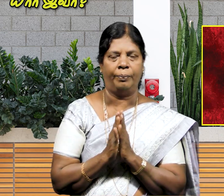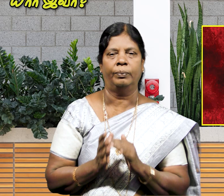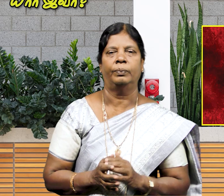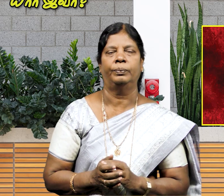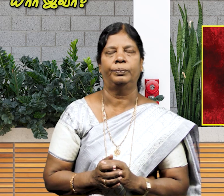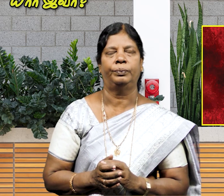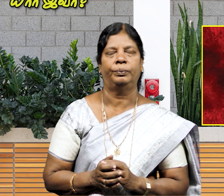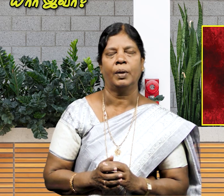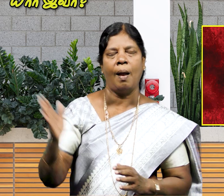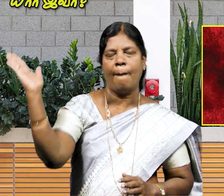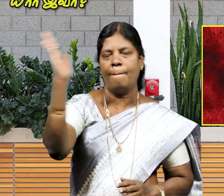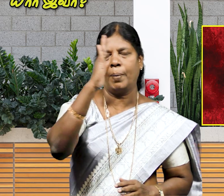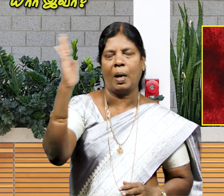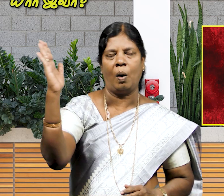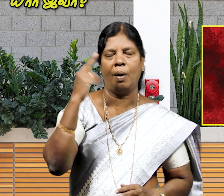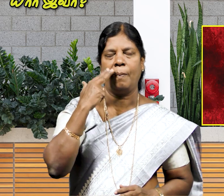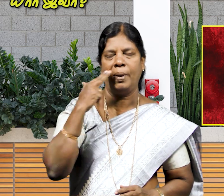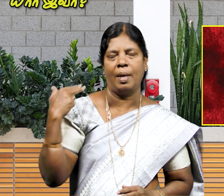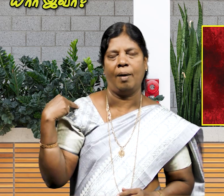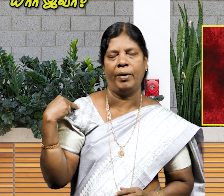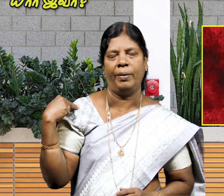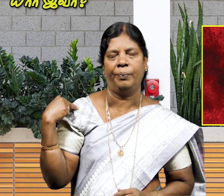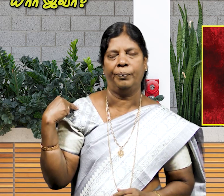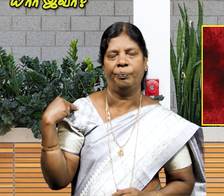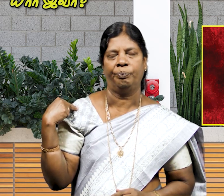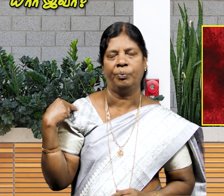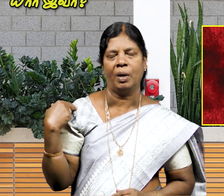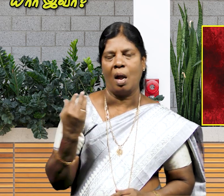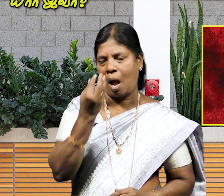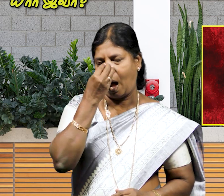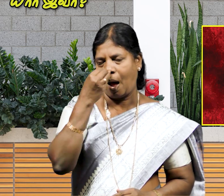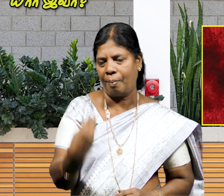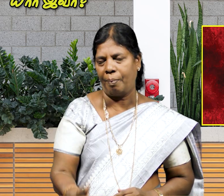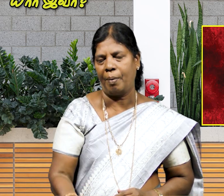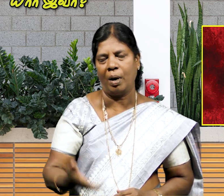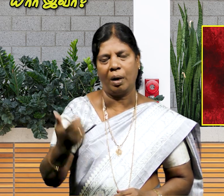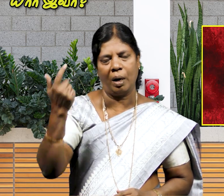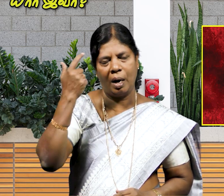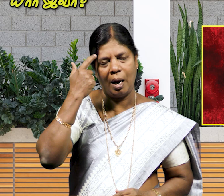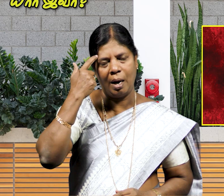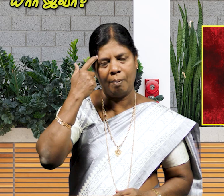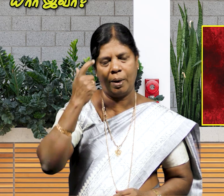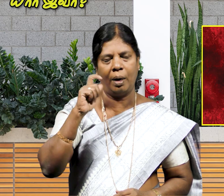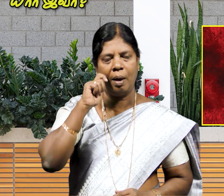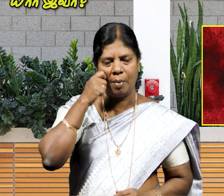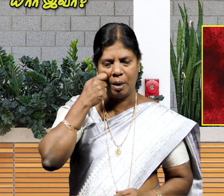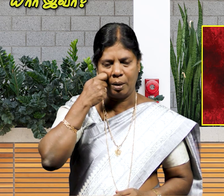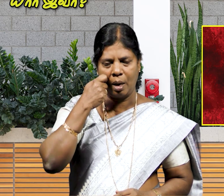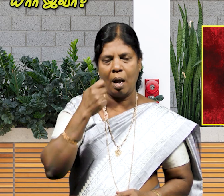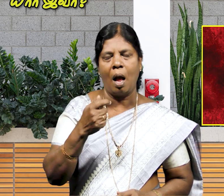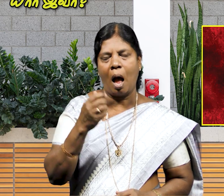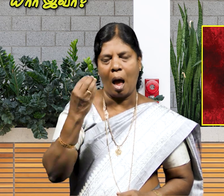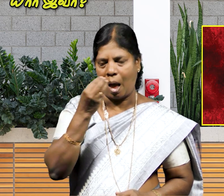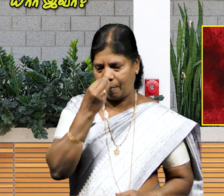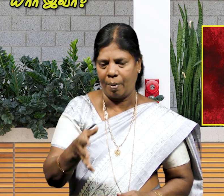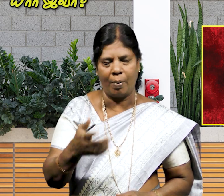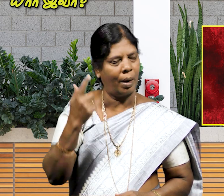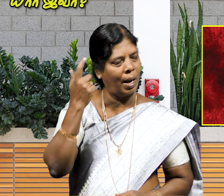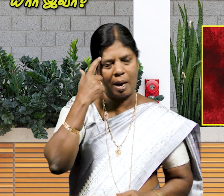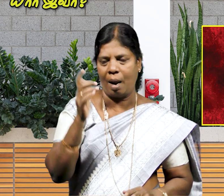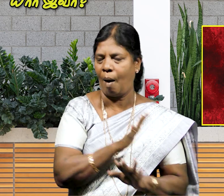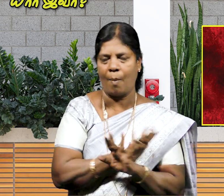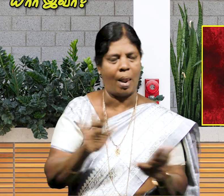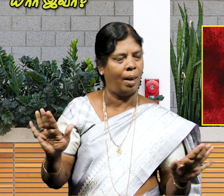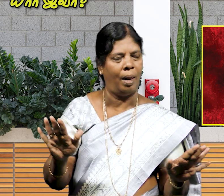ஜபம் செய்வோம். பரலோக பிதாவே, அற்பமாய் எண்ணப்பட்ட மனிதர்களையும் அற்பமாய்